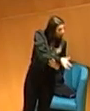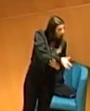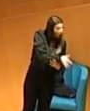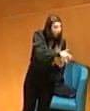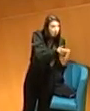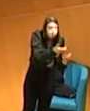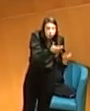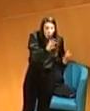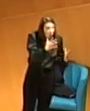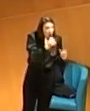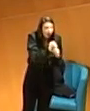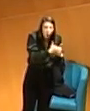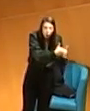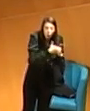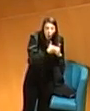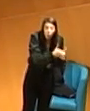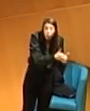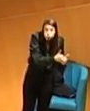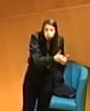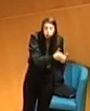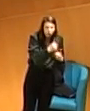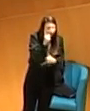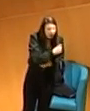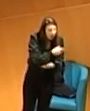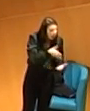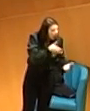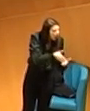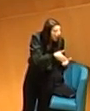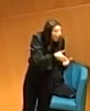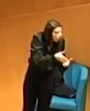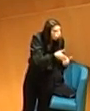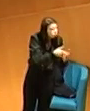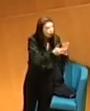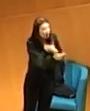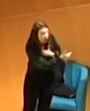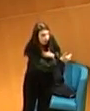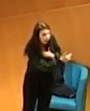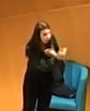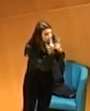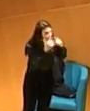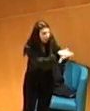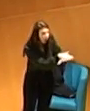de travailler ensemble et de comprendre effectivement ce qui peut se jouer chez les uns et chez les autres.